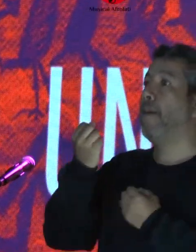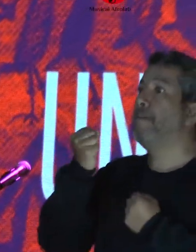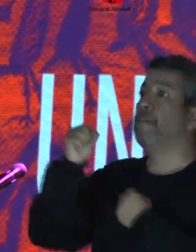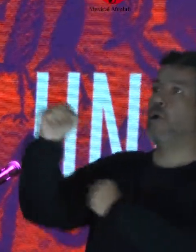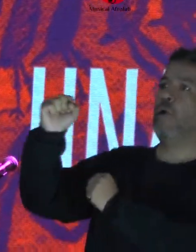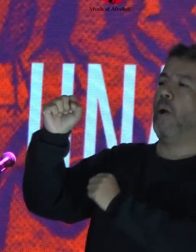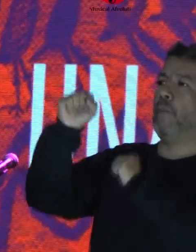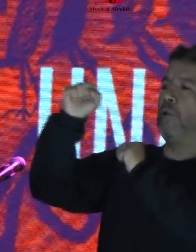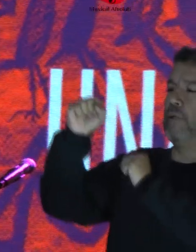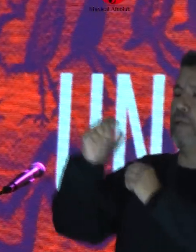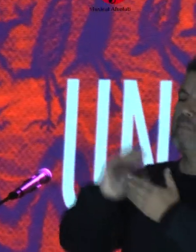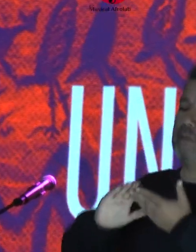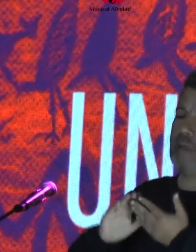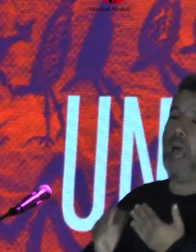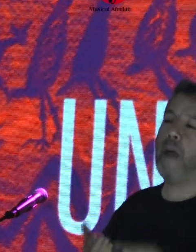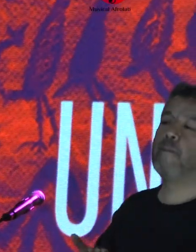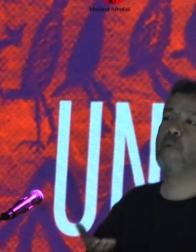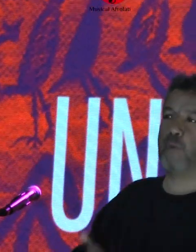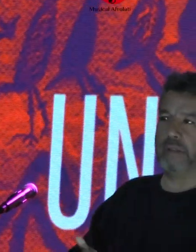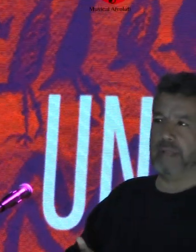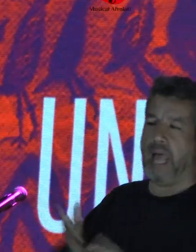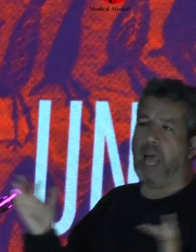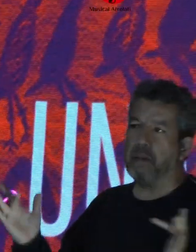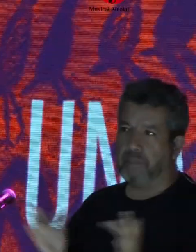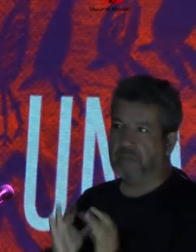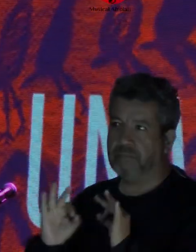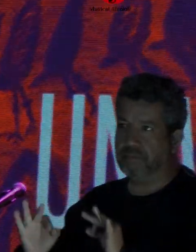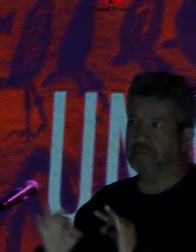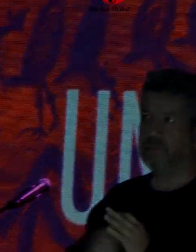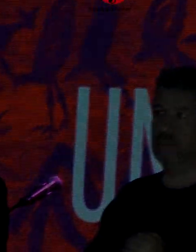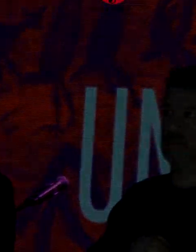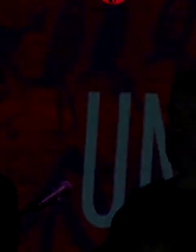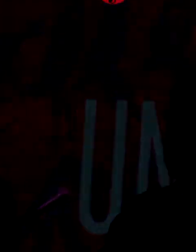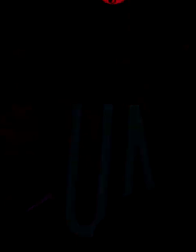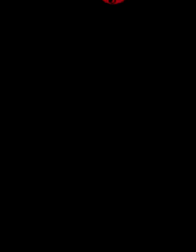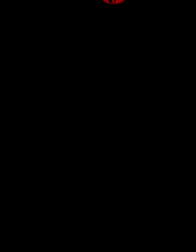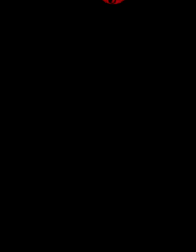una nueva propuesta que nos tomó 6 meses.